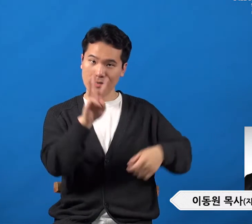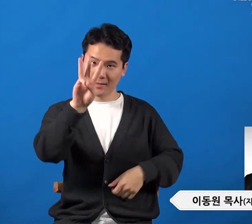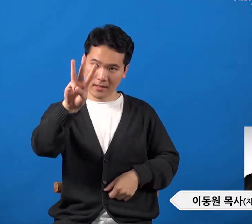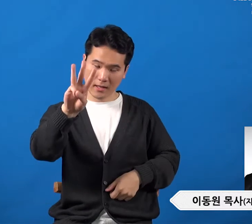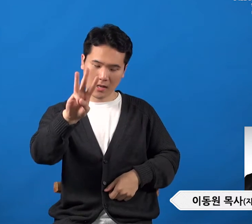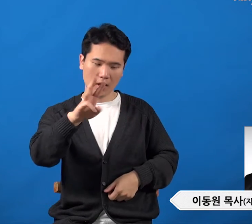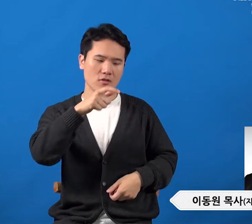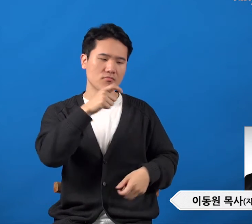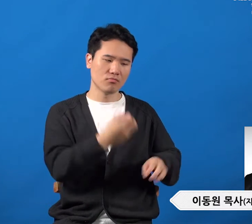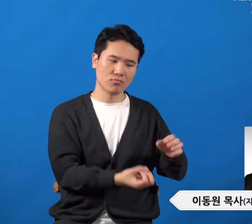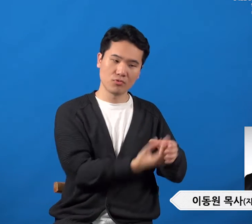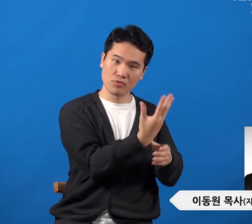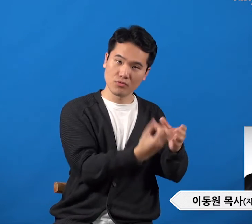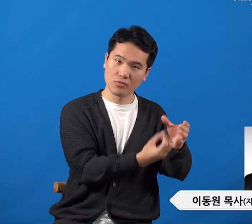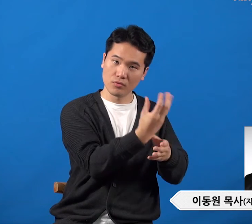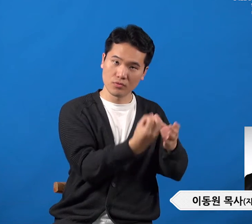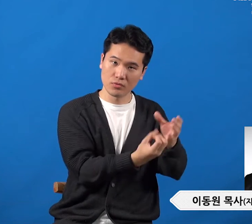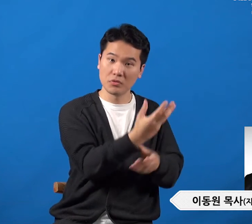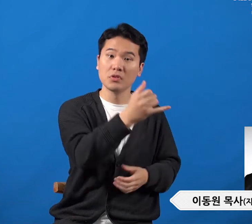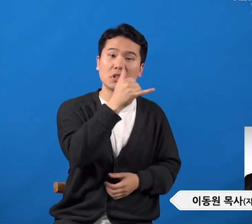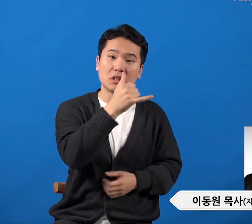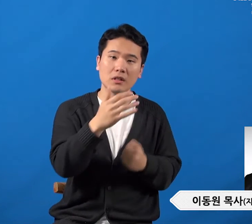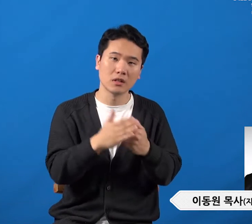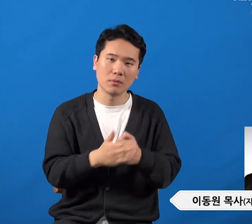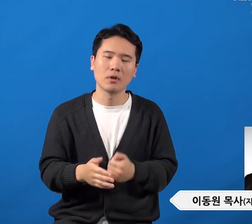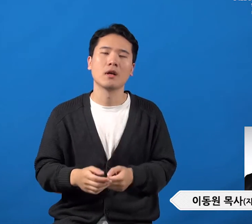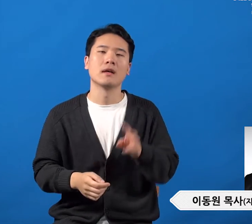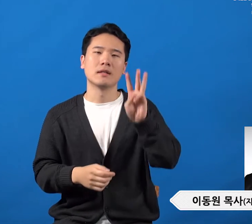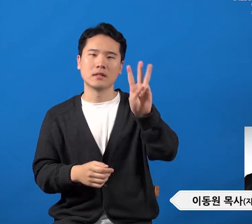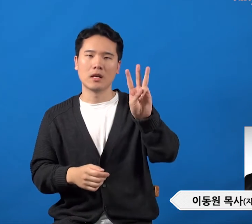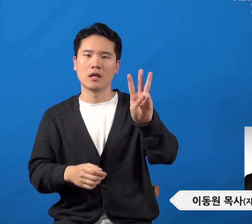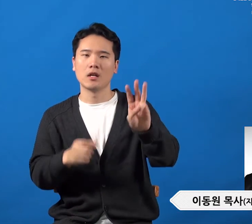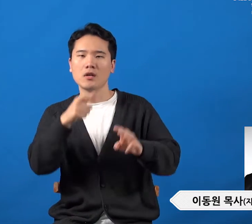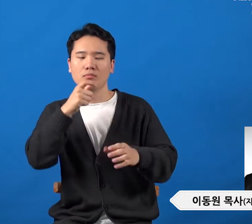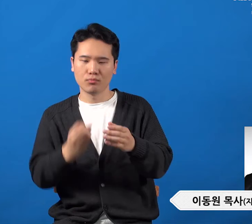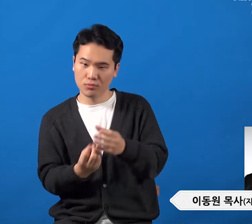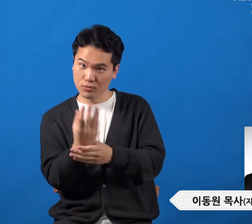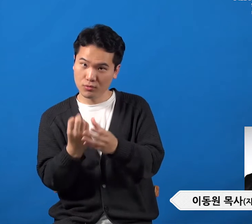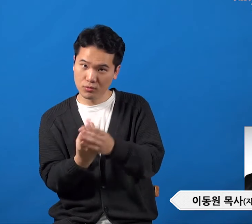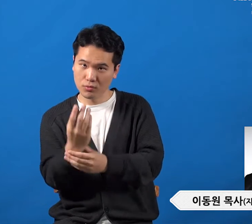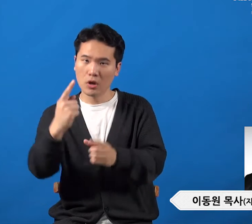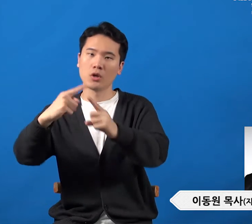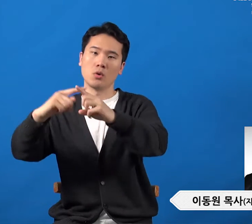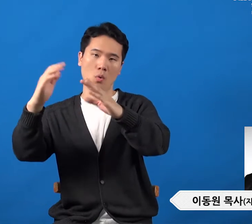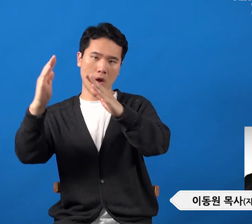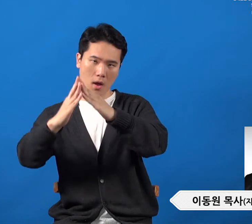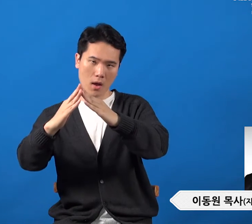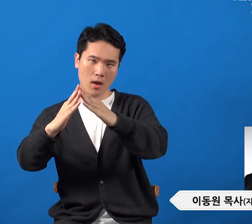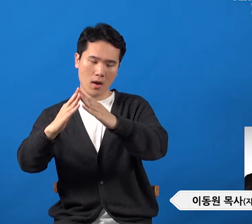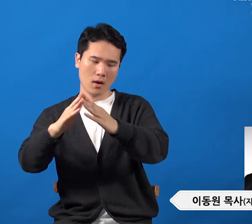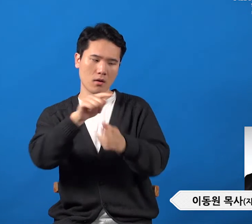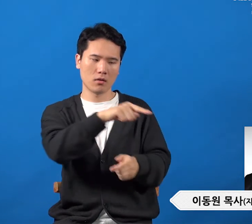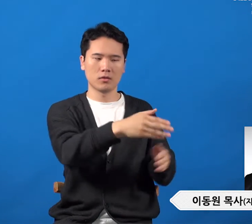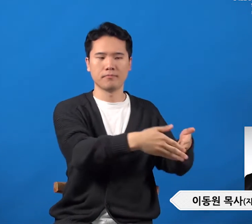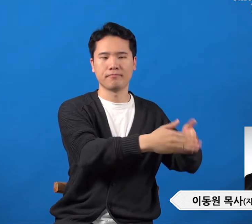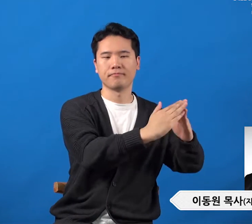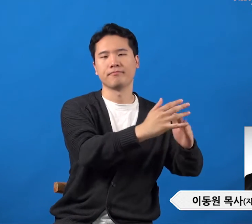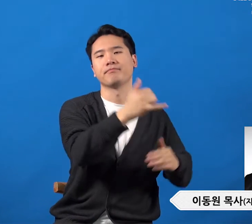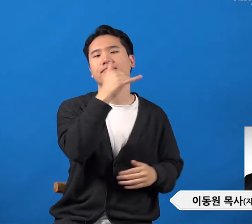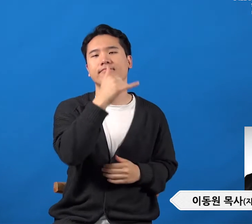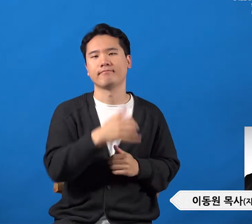그래서 세 분수 교회, Three Fountains 라는 교회가 서